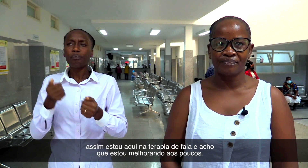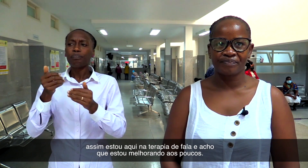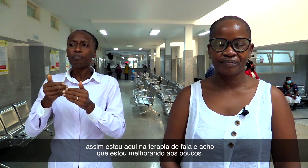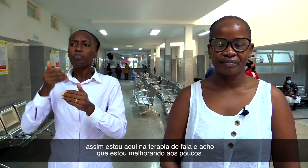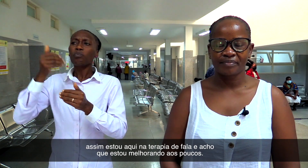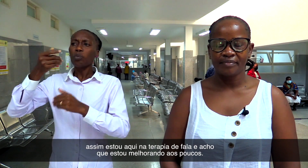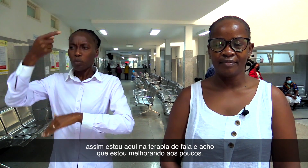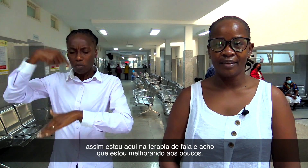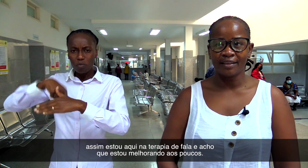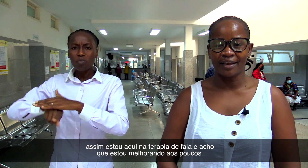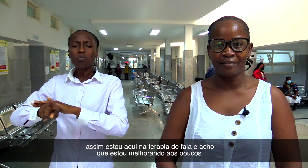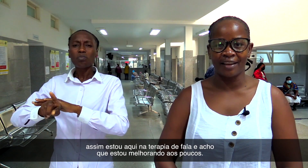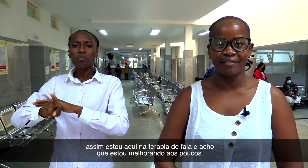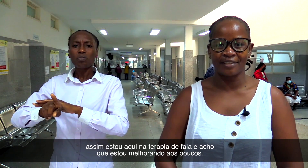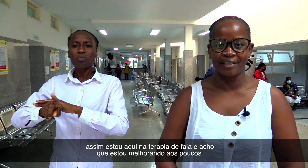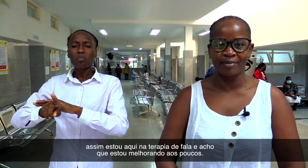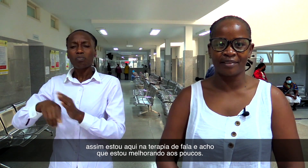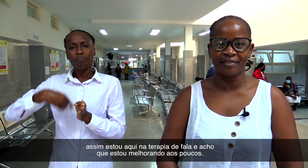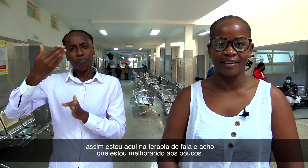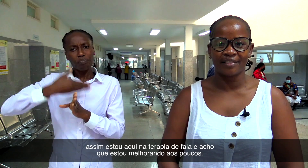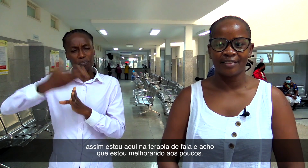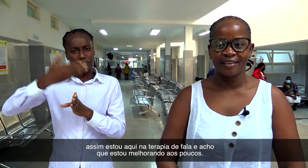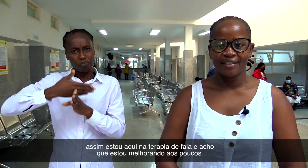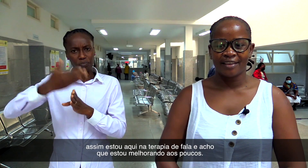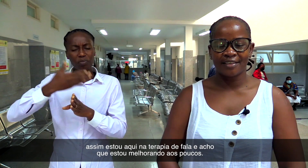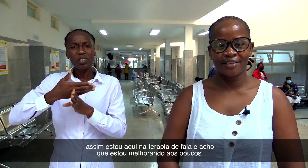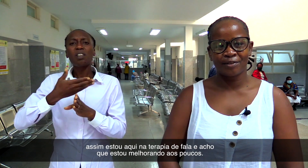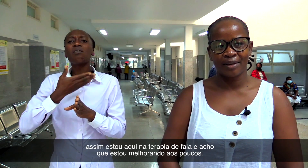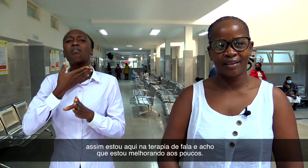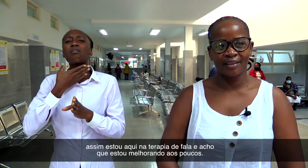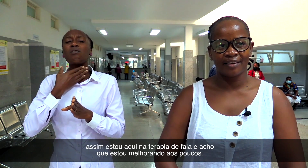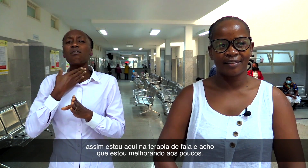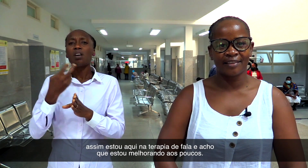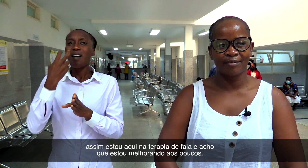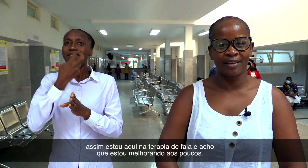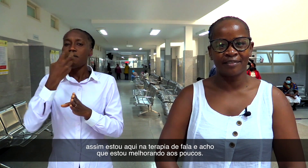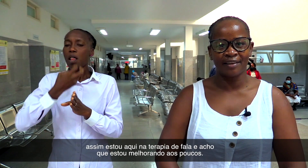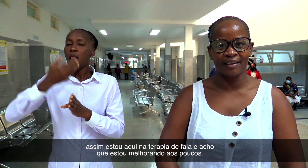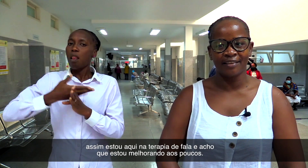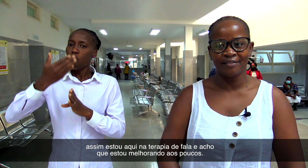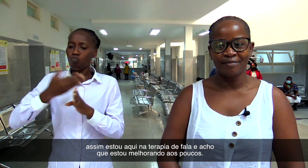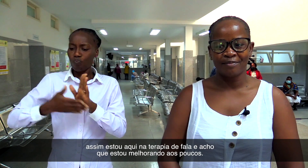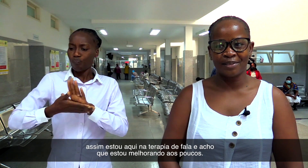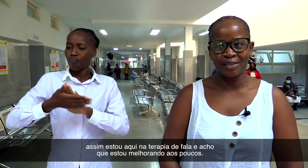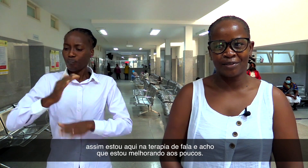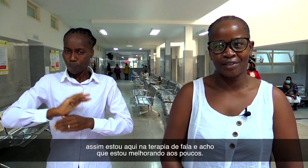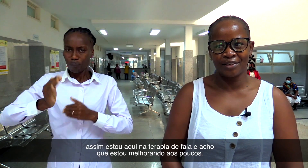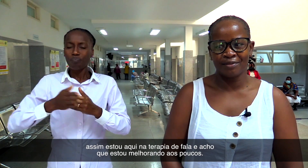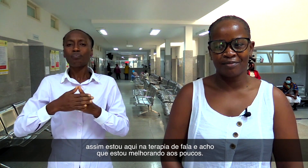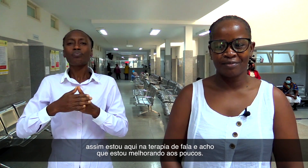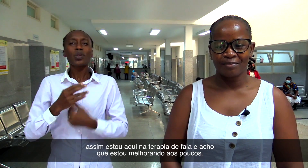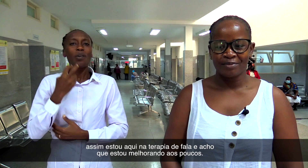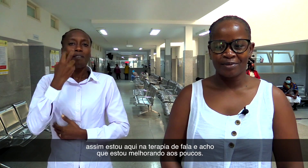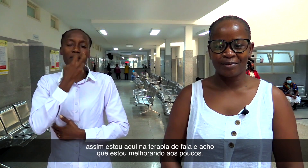consulta da fala, fazer terapia de fala. Assim estou aqui, terapia de fala. Mas acho